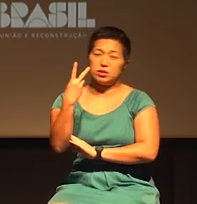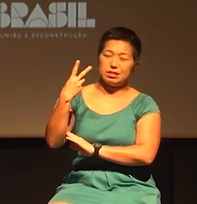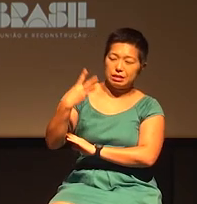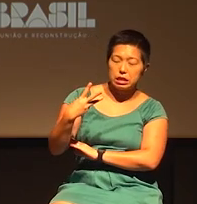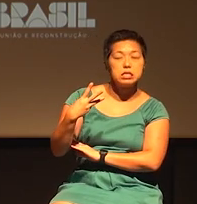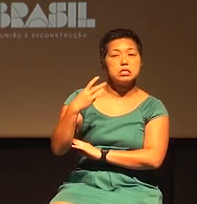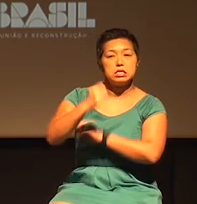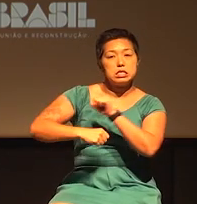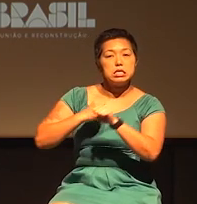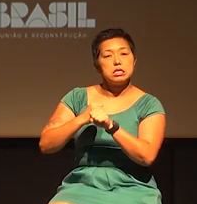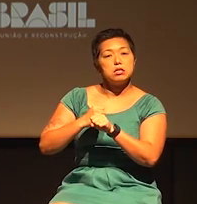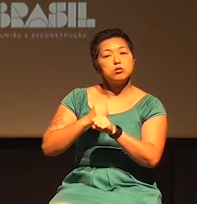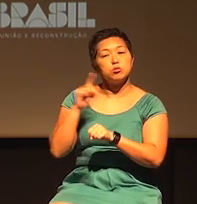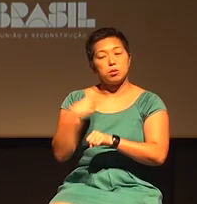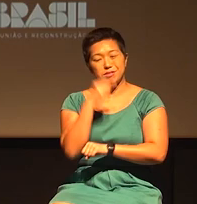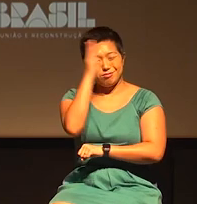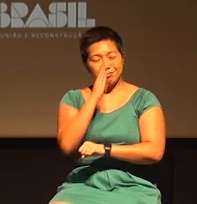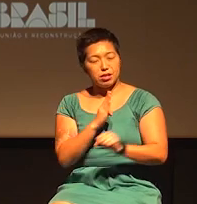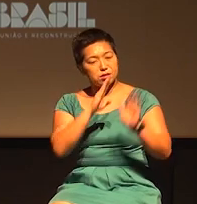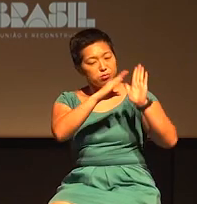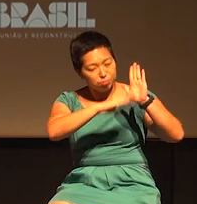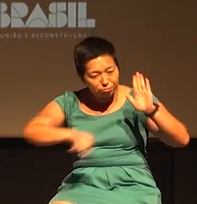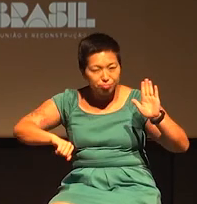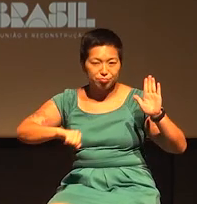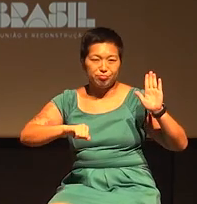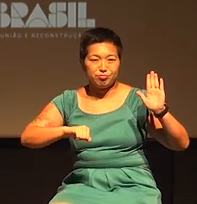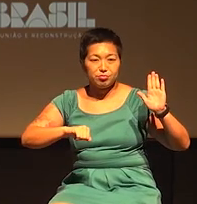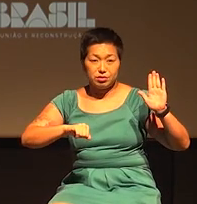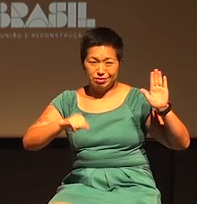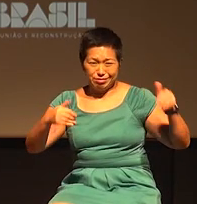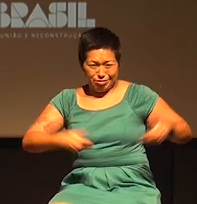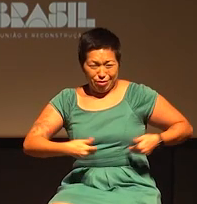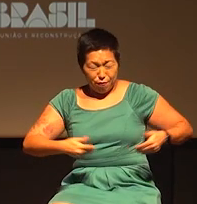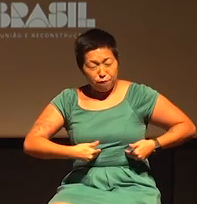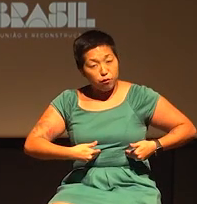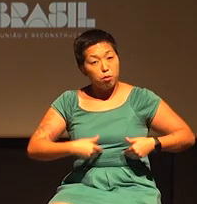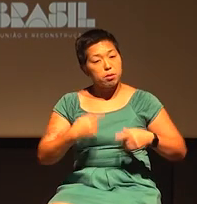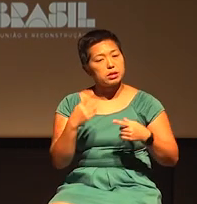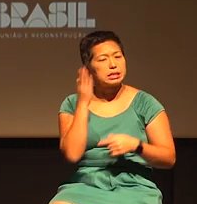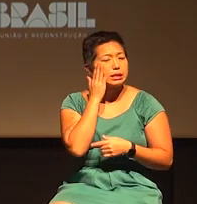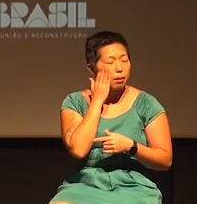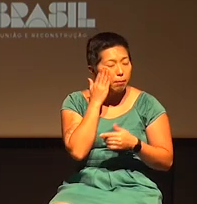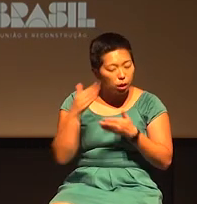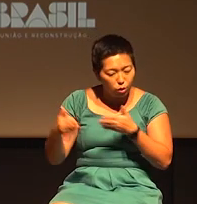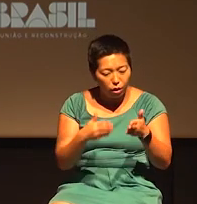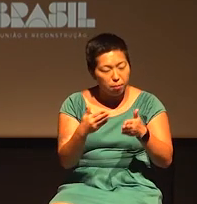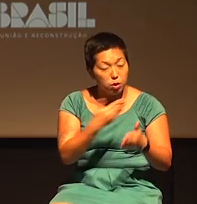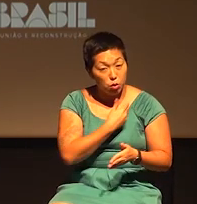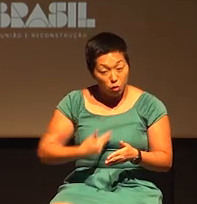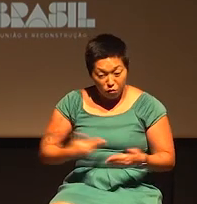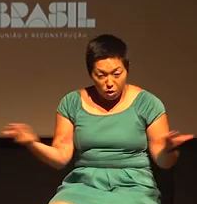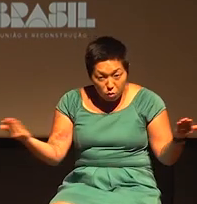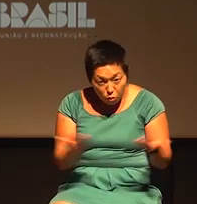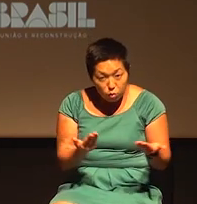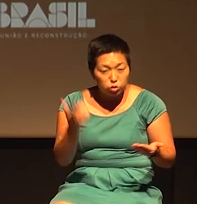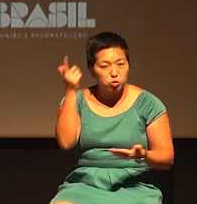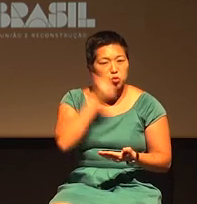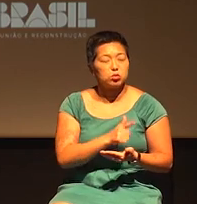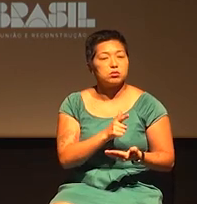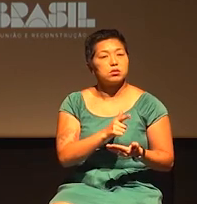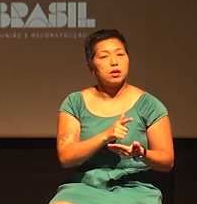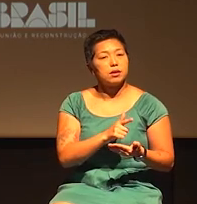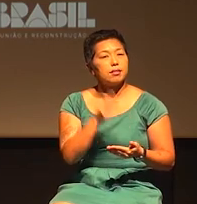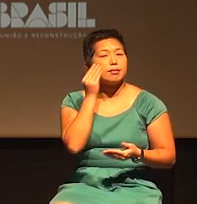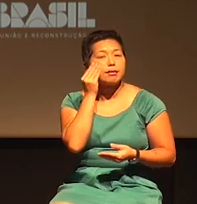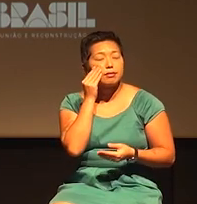saíssemos dessa desse quadro Será que sabendo esse caminho o governo hoje eh consegue